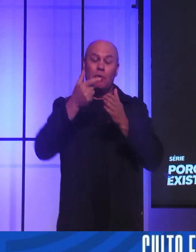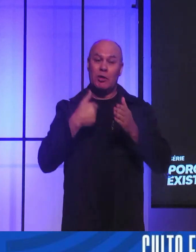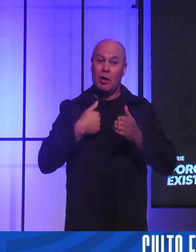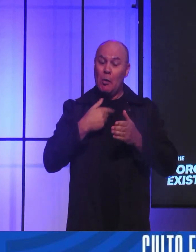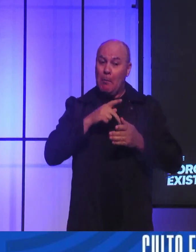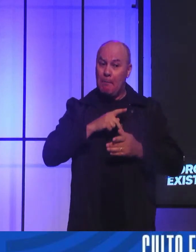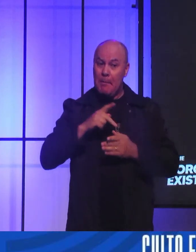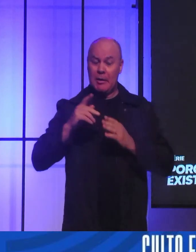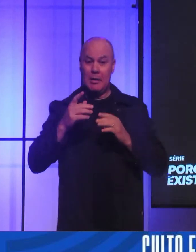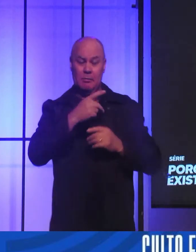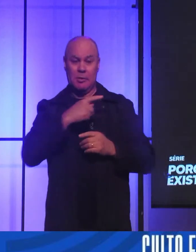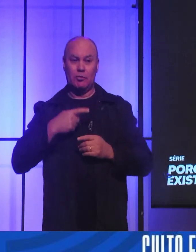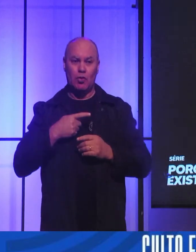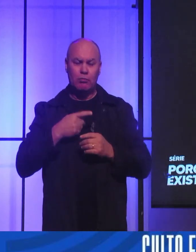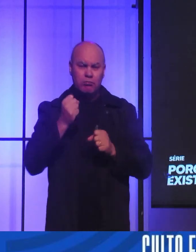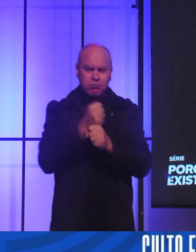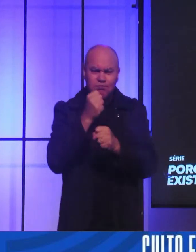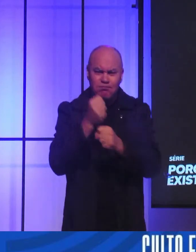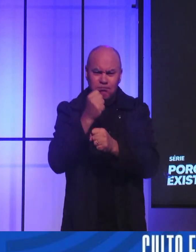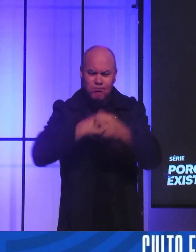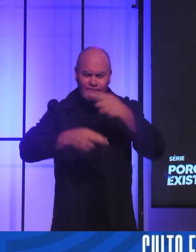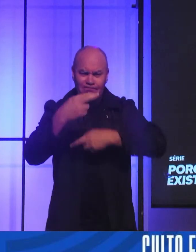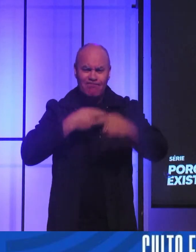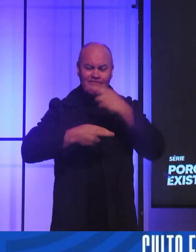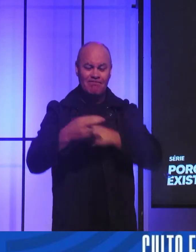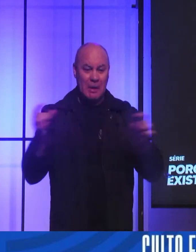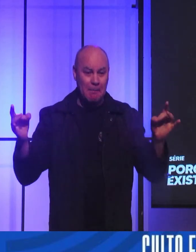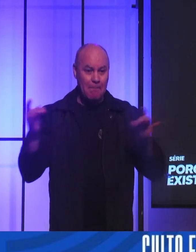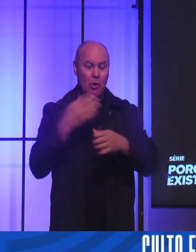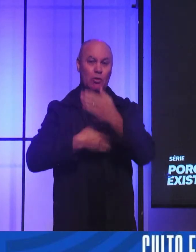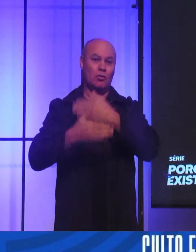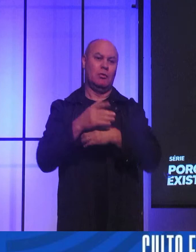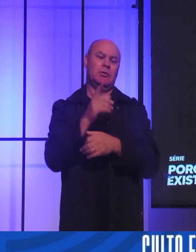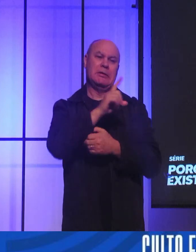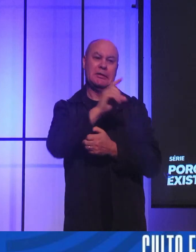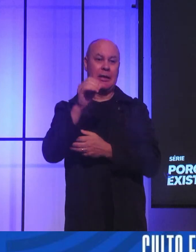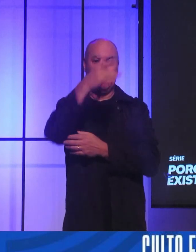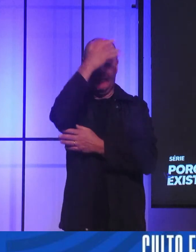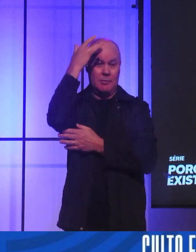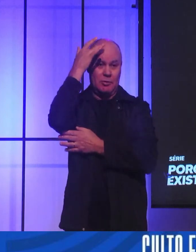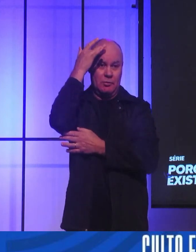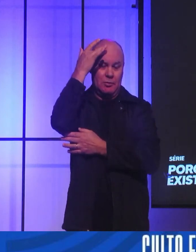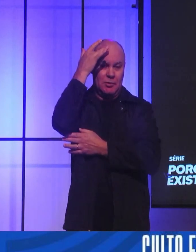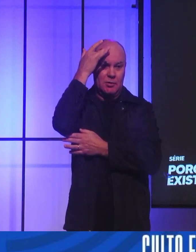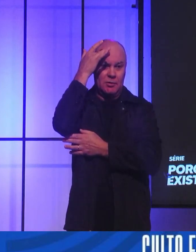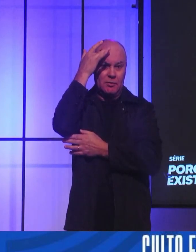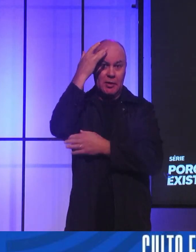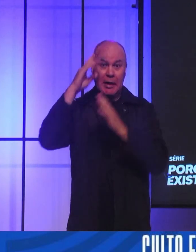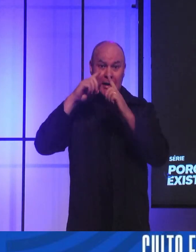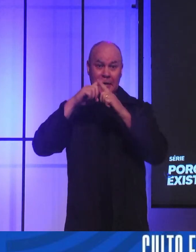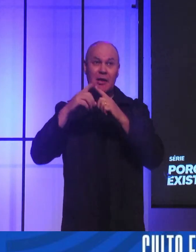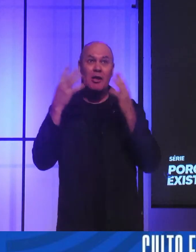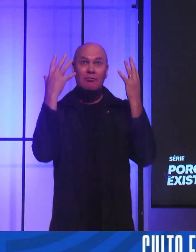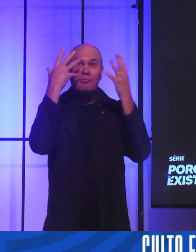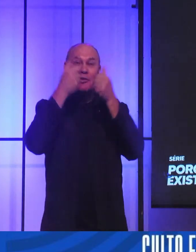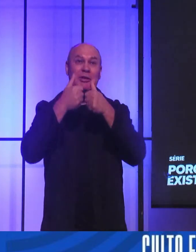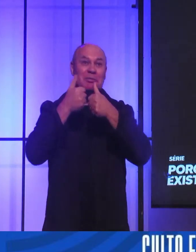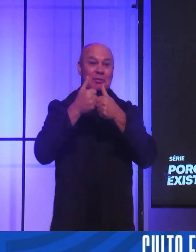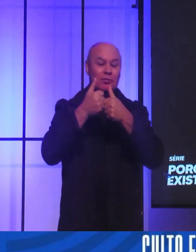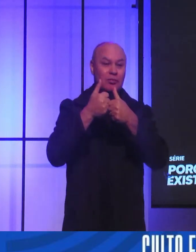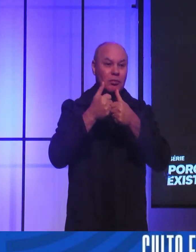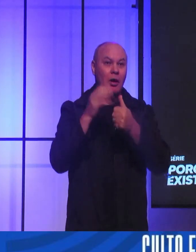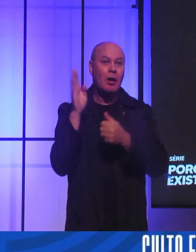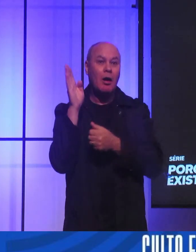cabia 300 pessoas, nós éramos em torno de 100 pessoas. Mas com a graça de Deus as coisas foram indo e de repente o templo estava lotadinho